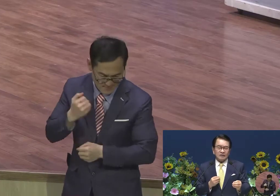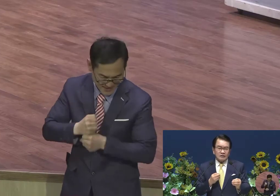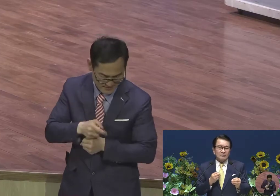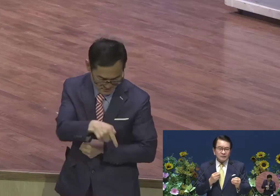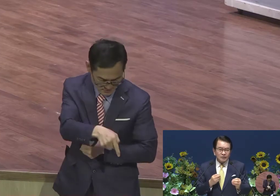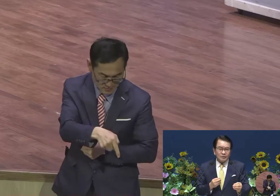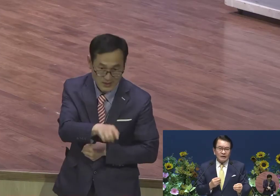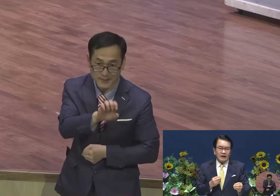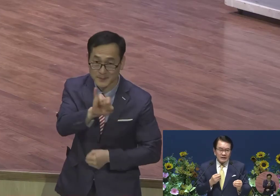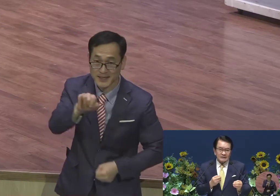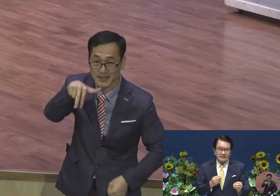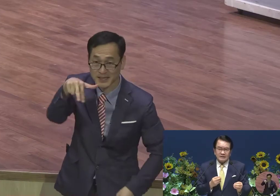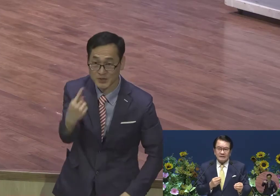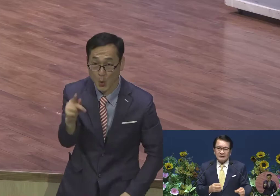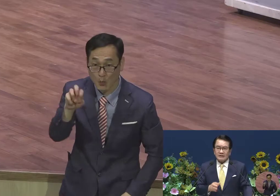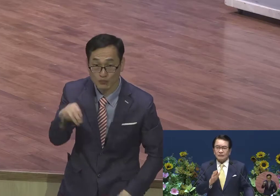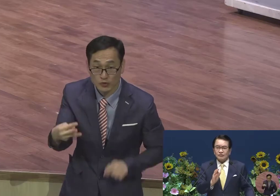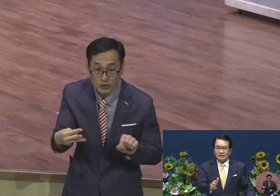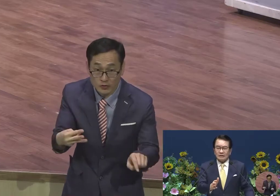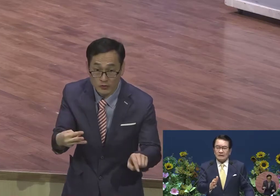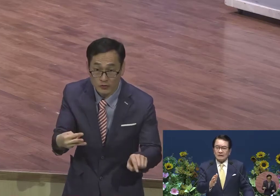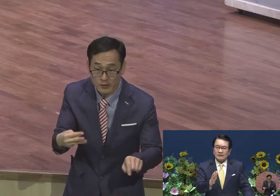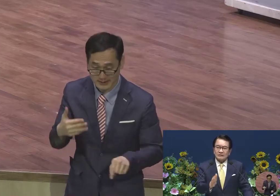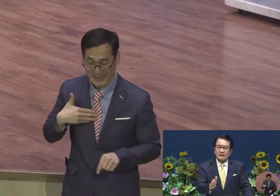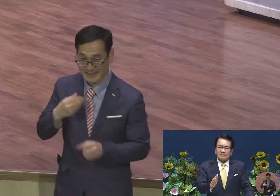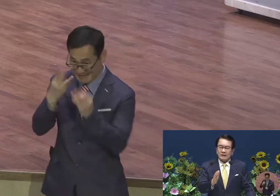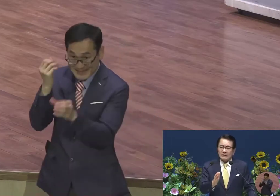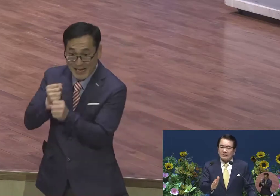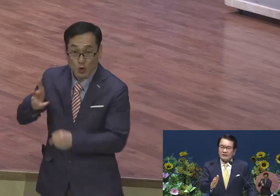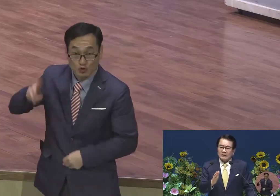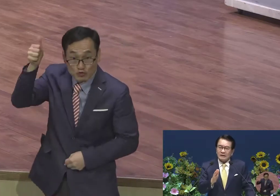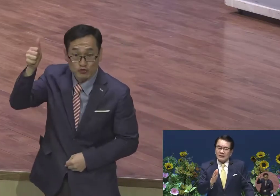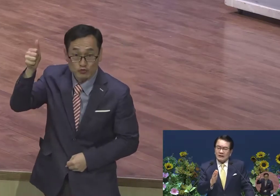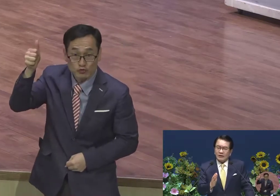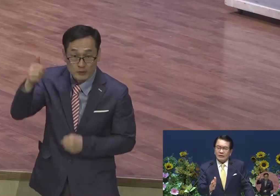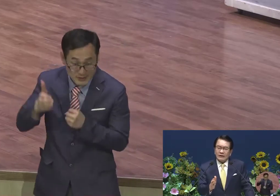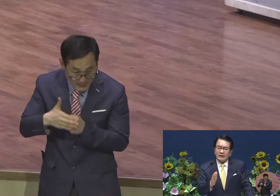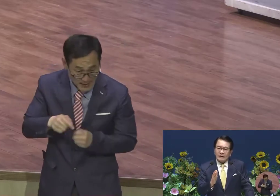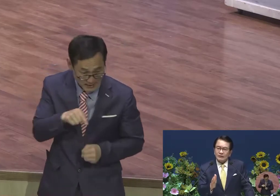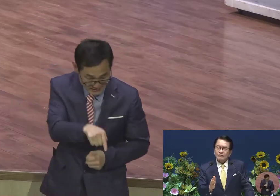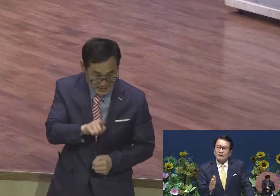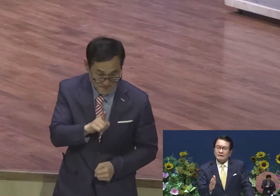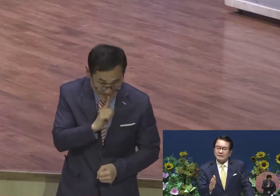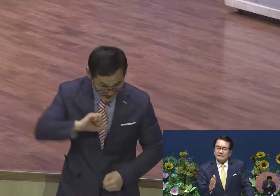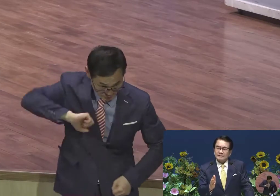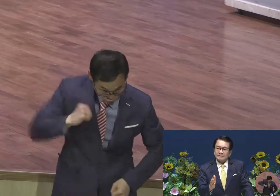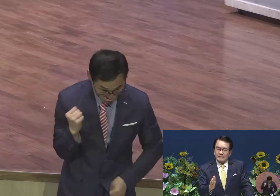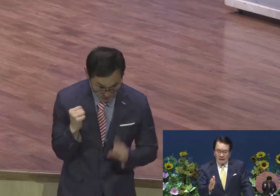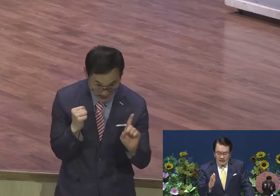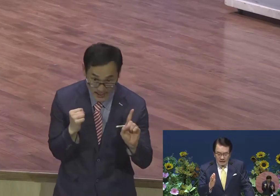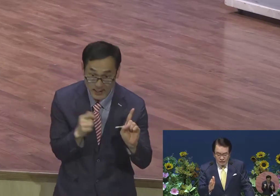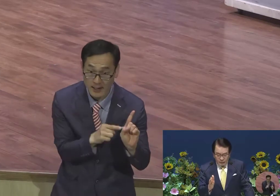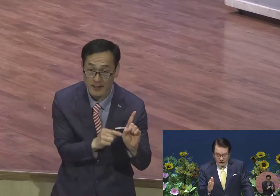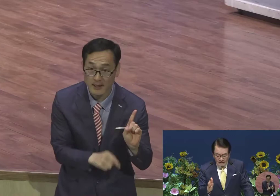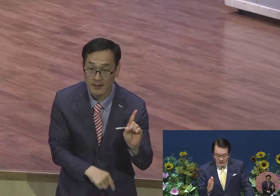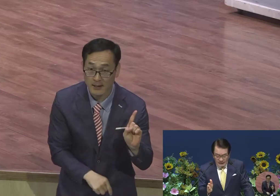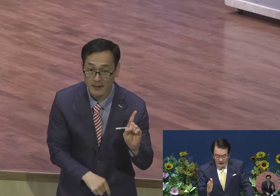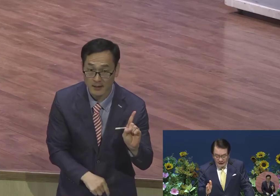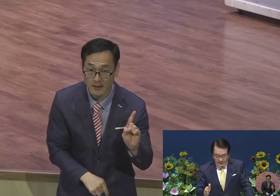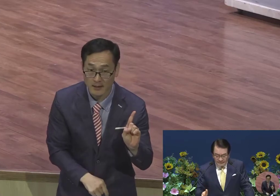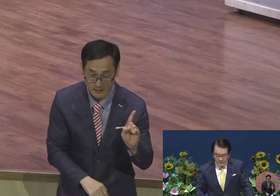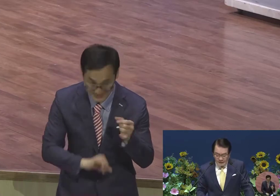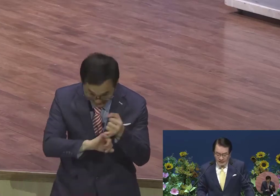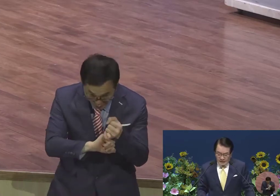능력이 있어도 너는 피조물이야. 알겠지? 약속이. 첫 사람 아단과 하와에게 약속한 거예요. 약속을